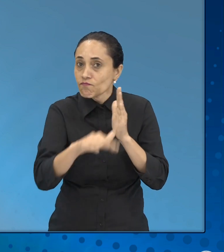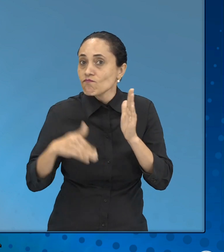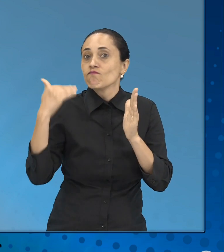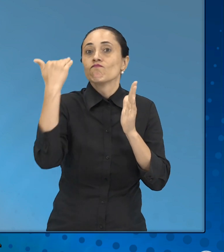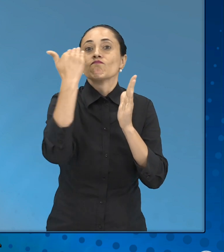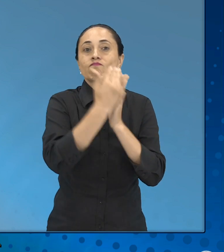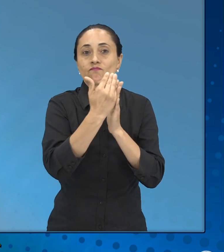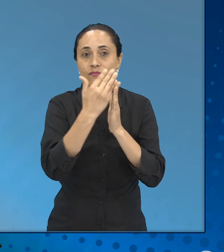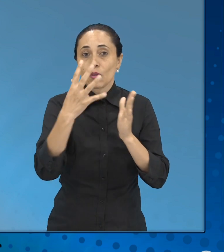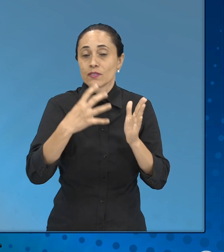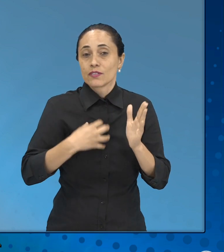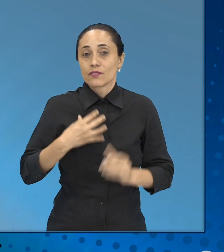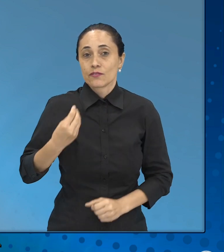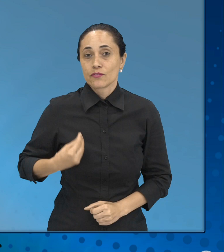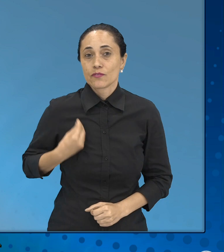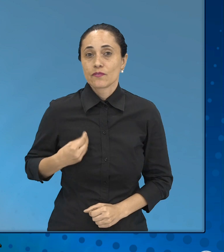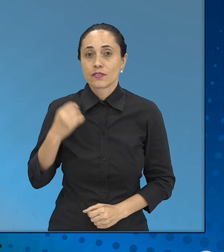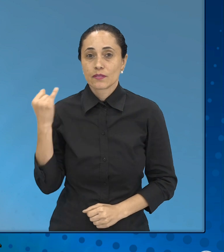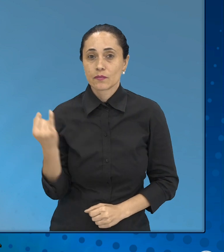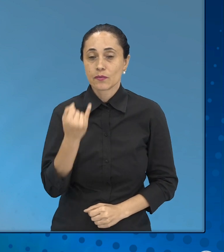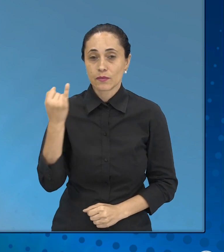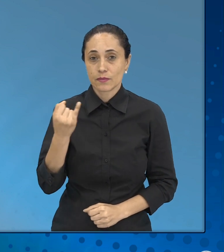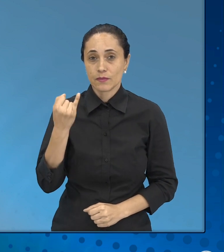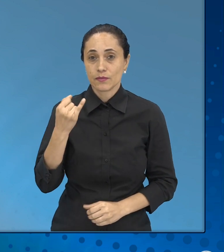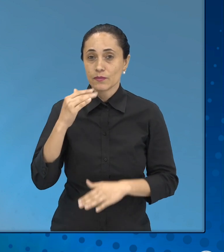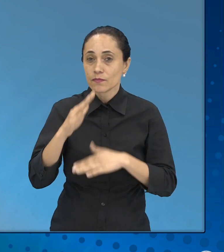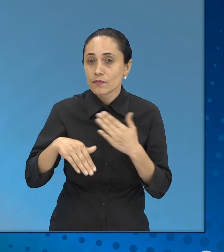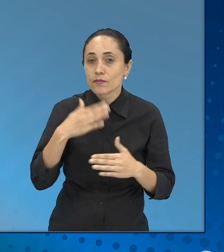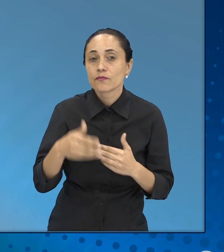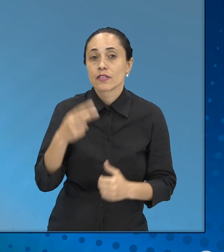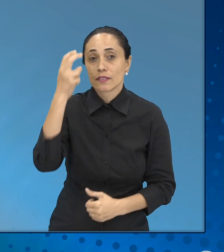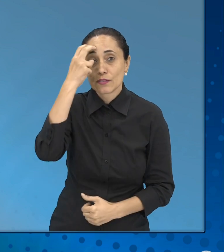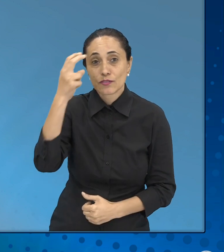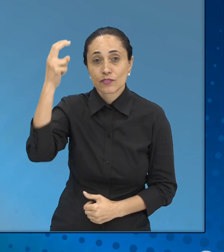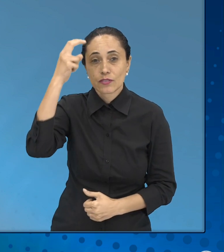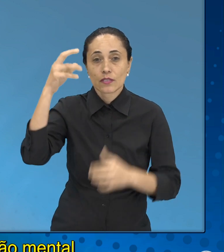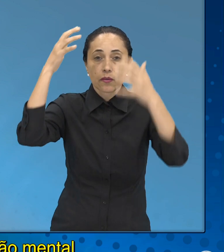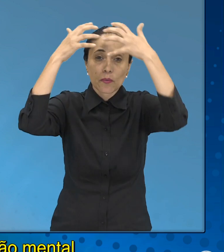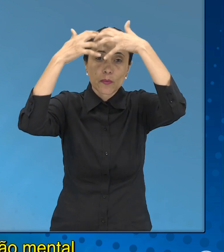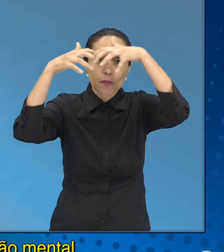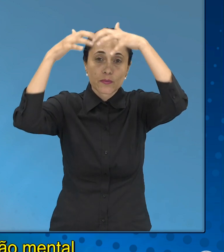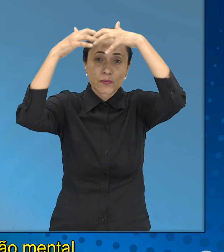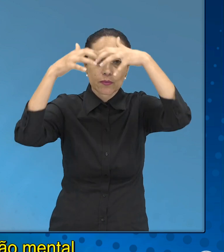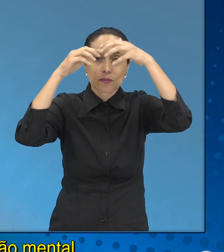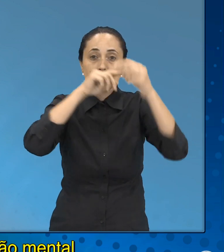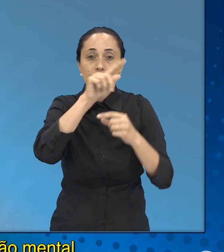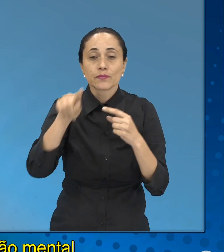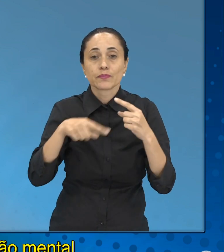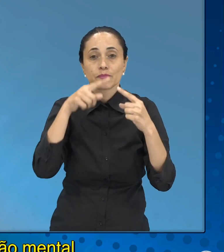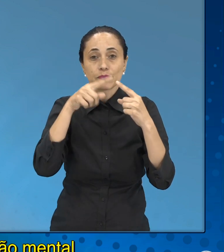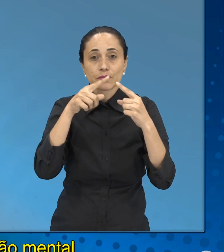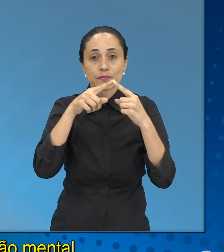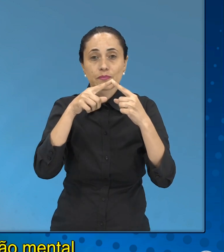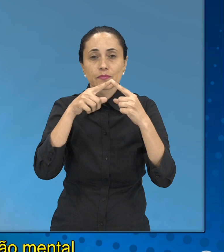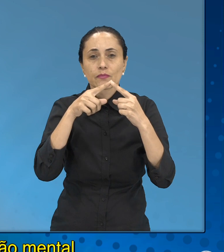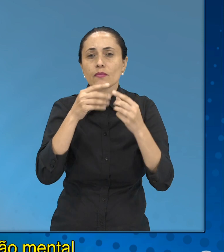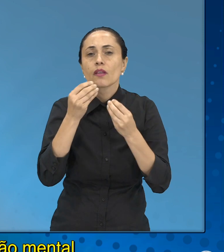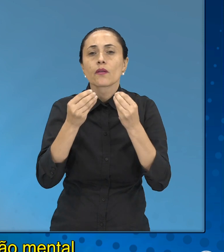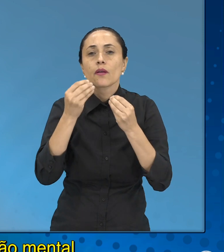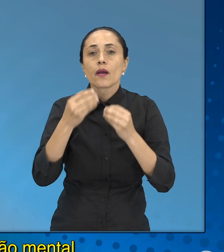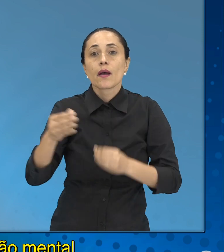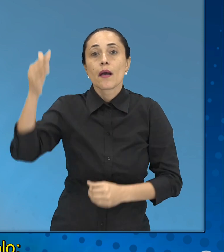significativo, a desenvolver habilidades necessárias nas construções cognitivas para que a representação mental